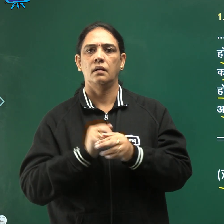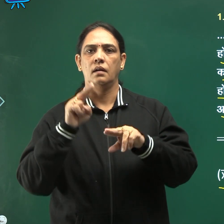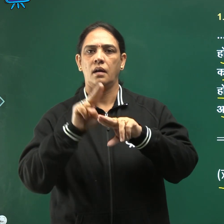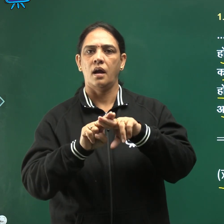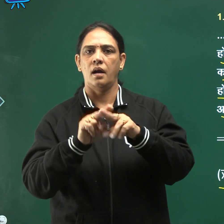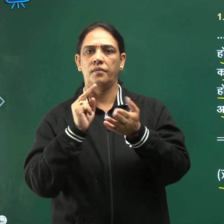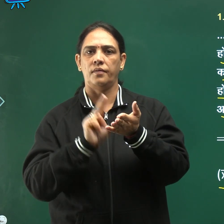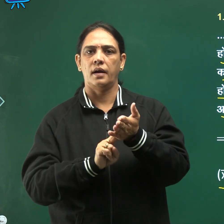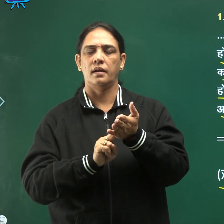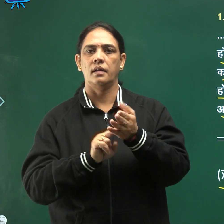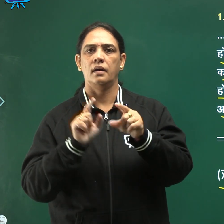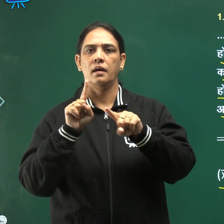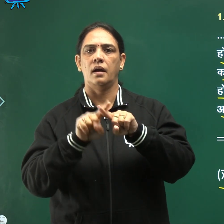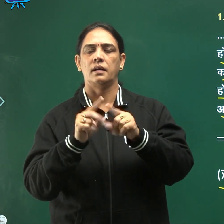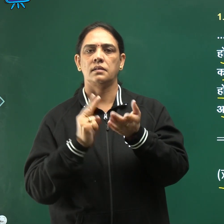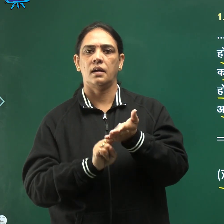fn xn